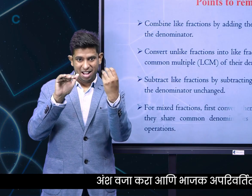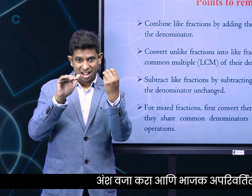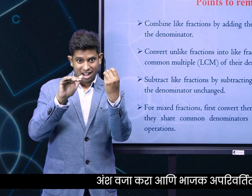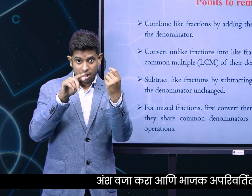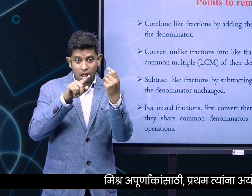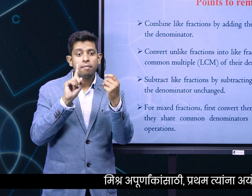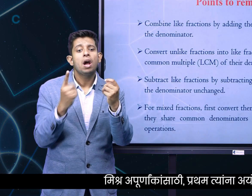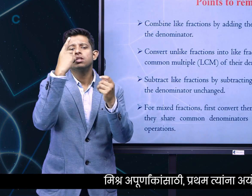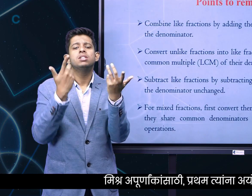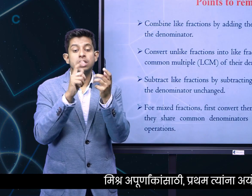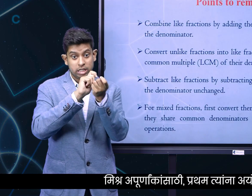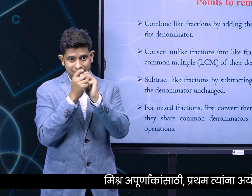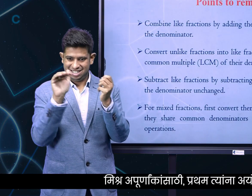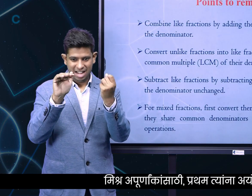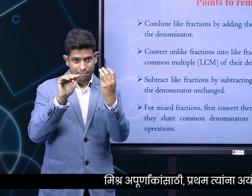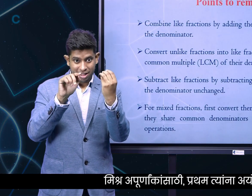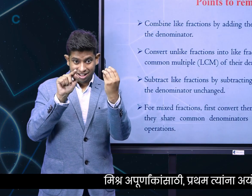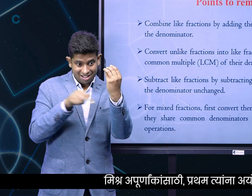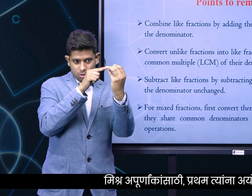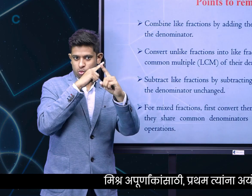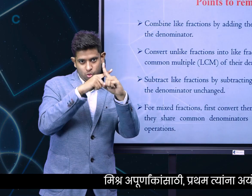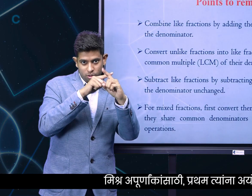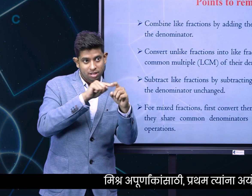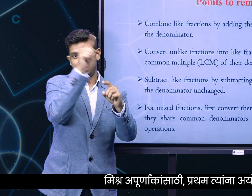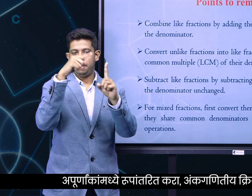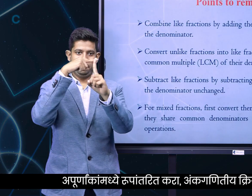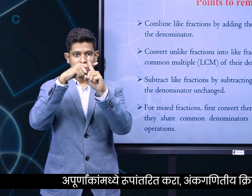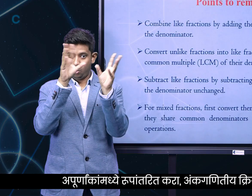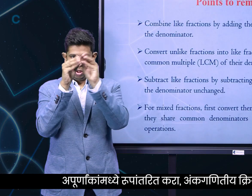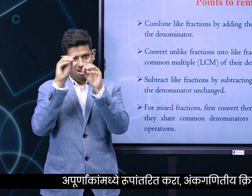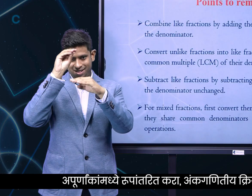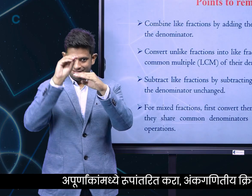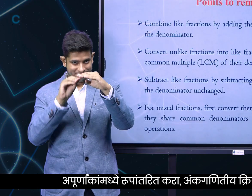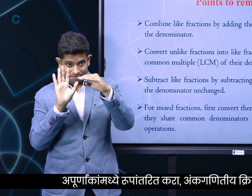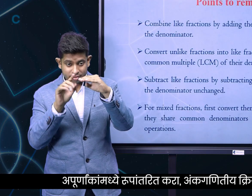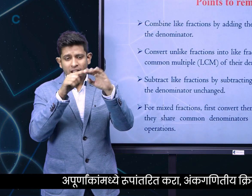ठेवा. मिश्र अपूर्णांकांसाठी प्रथम त्यांना अयोग्य अपूर्णांकांमध्ये रूपांतरित करा.